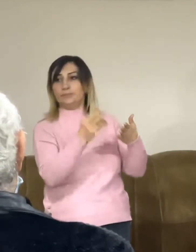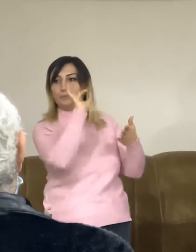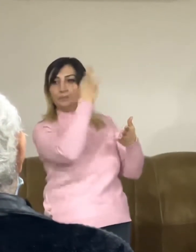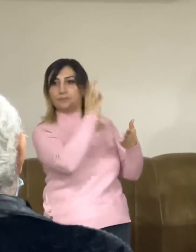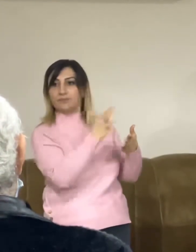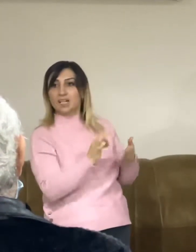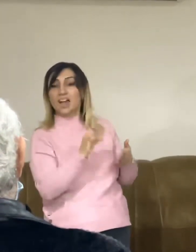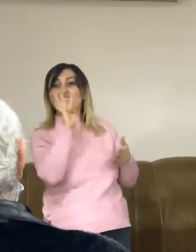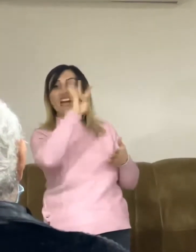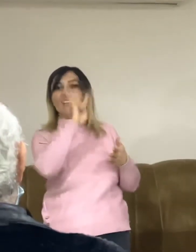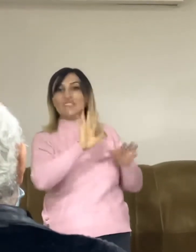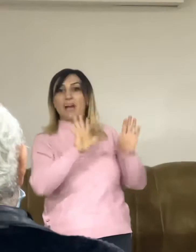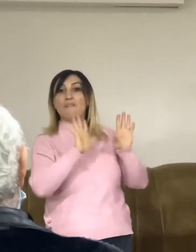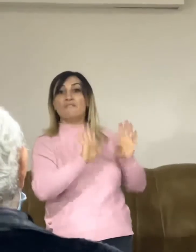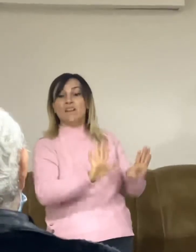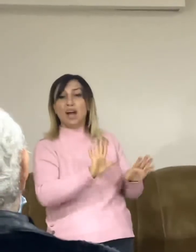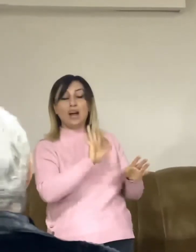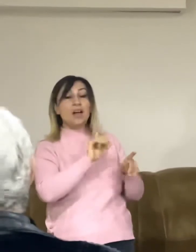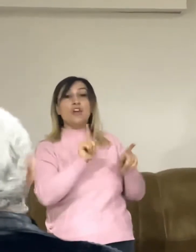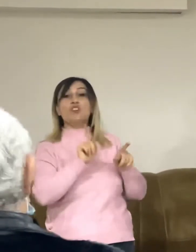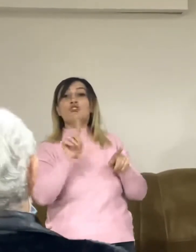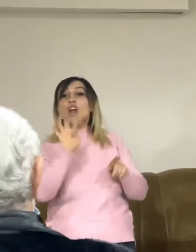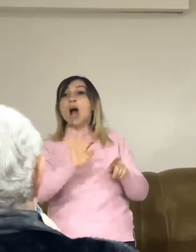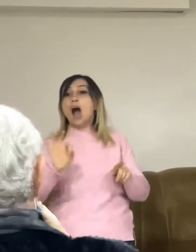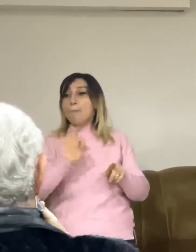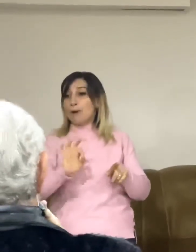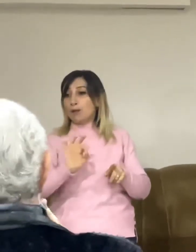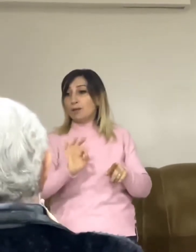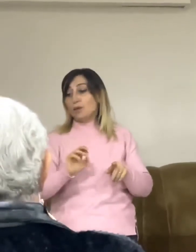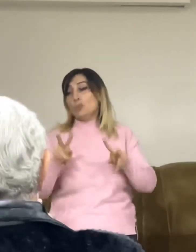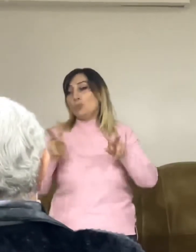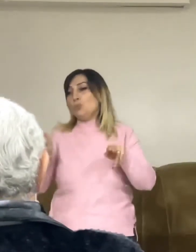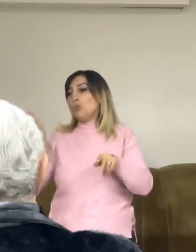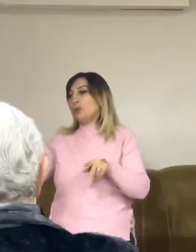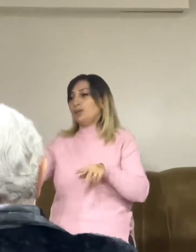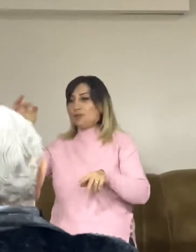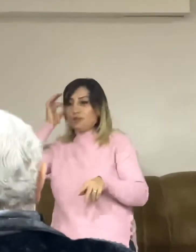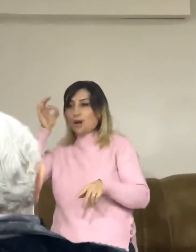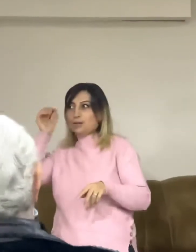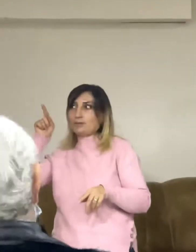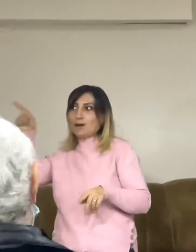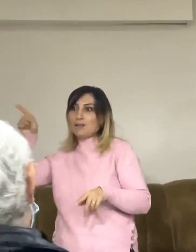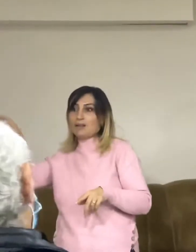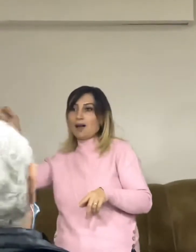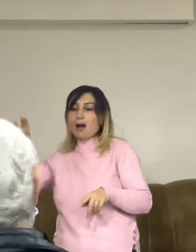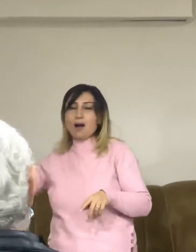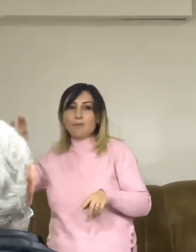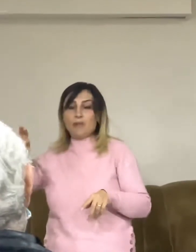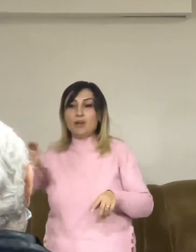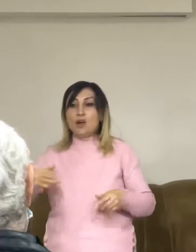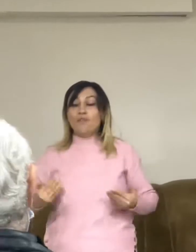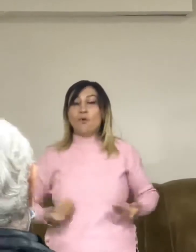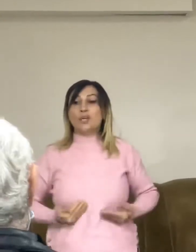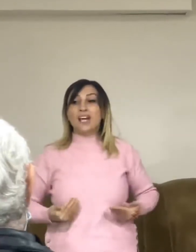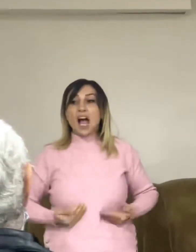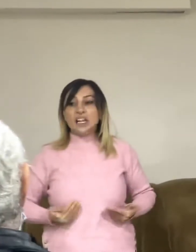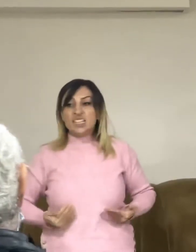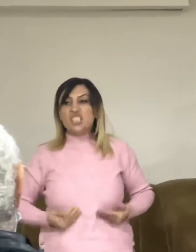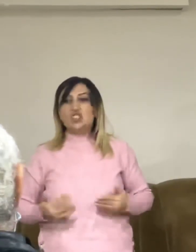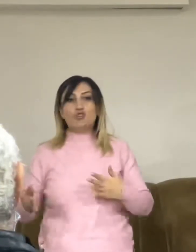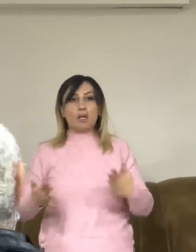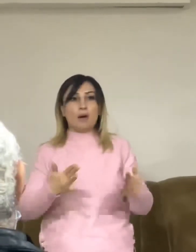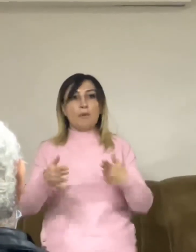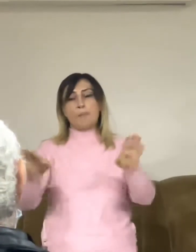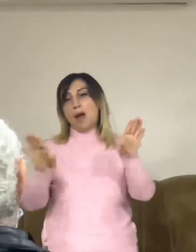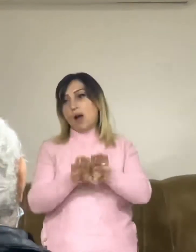էր ամբողջ իսրայելի պատմության մեջ մինչեւ քրիստոսի գալուստը որ կենաց ճանապարհը փակ է